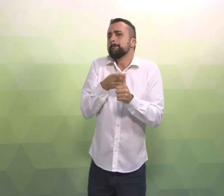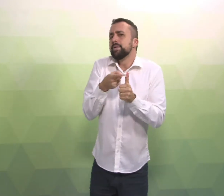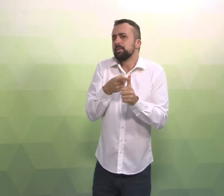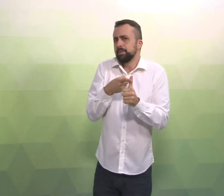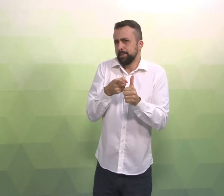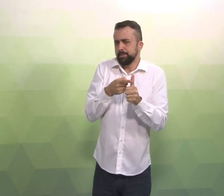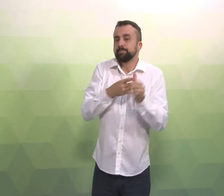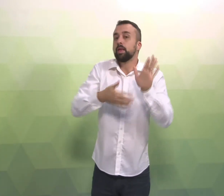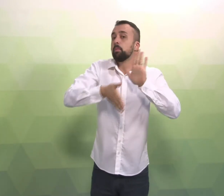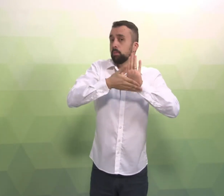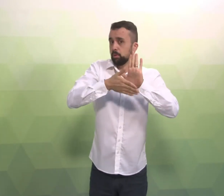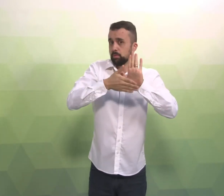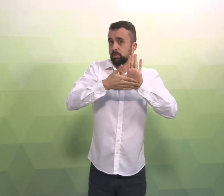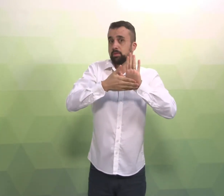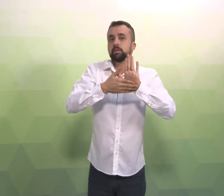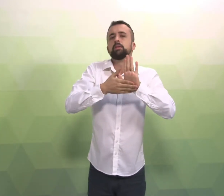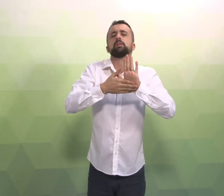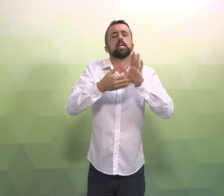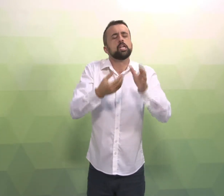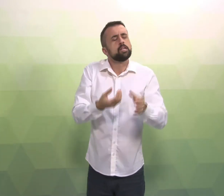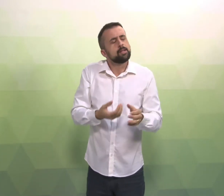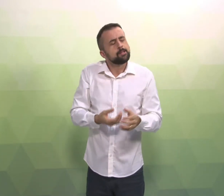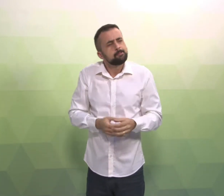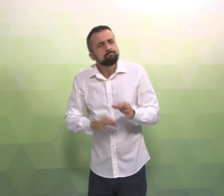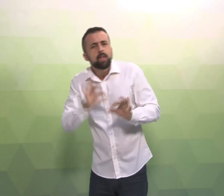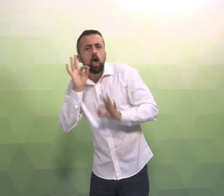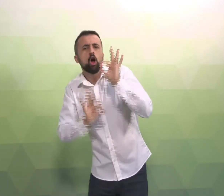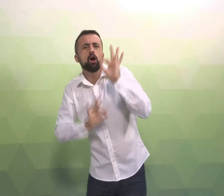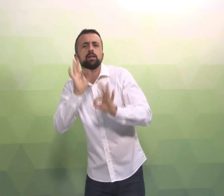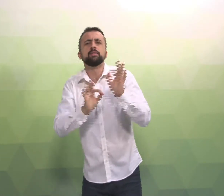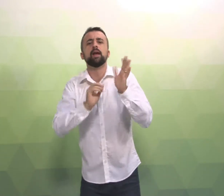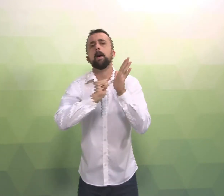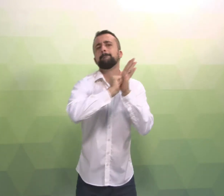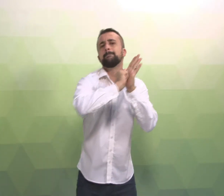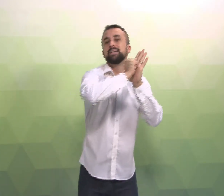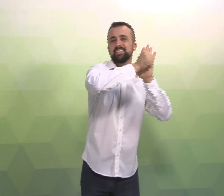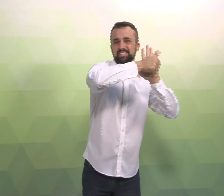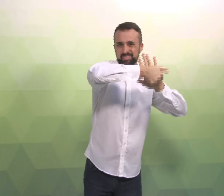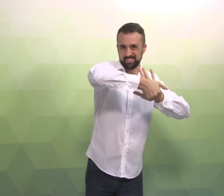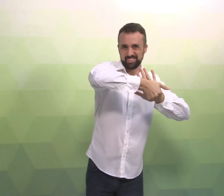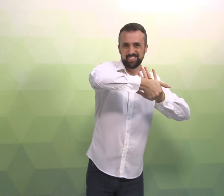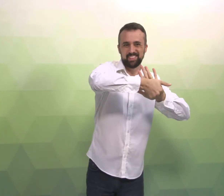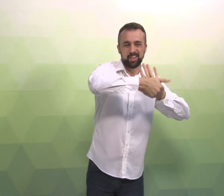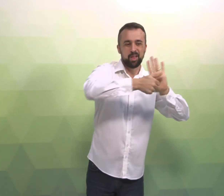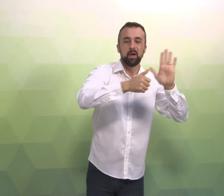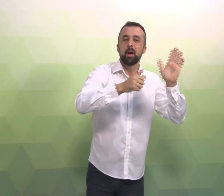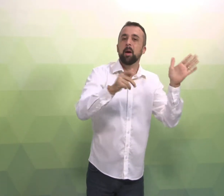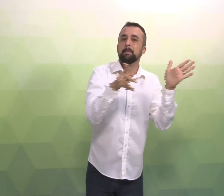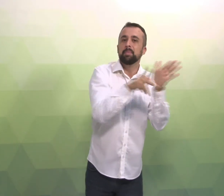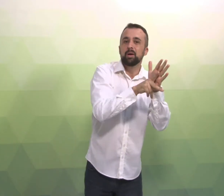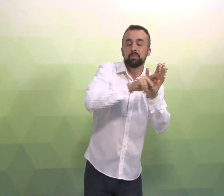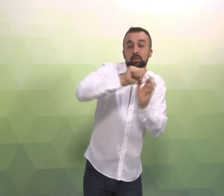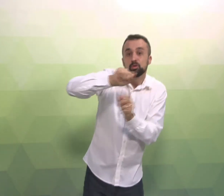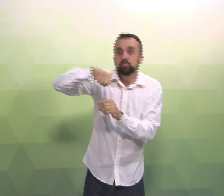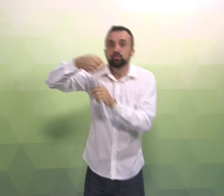sinais. A primeira proposta foi definir os parâmetros envolvidos na formação de um